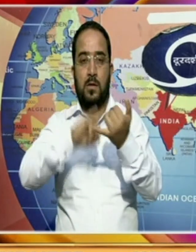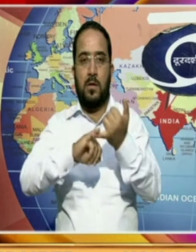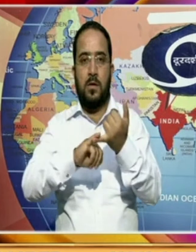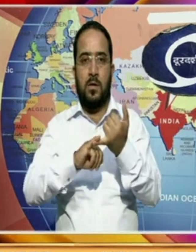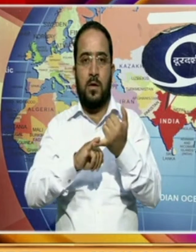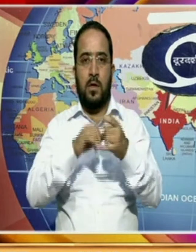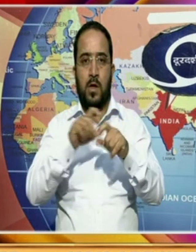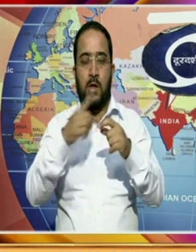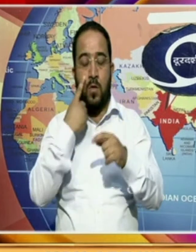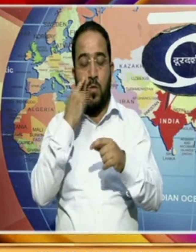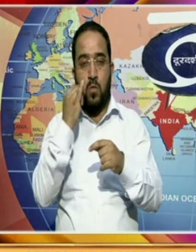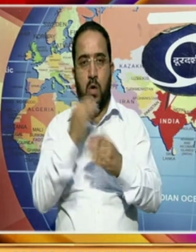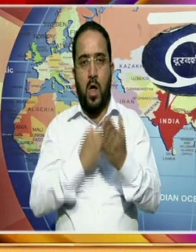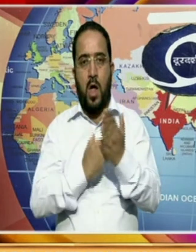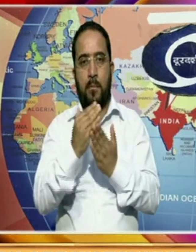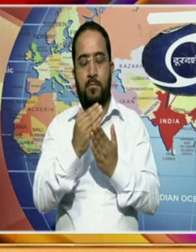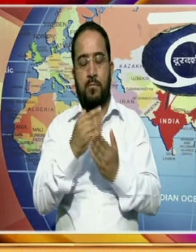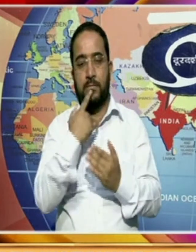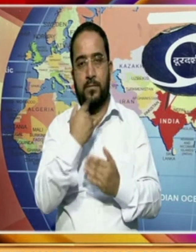मुहिम को जारी रखा जाए